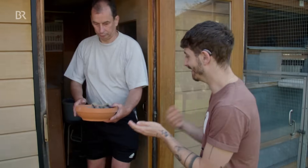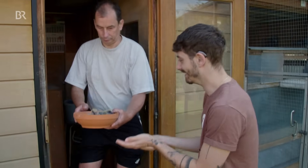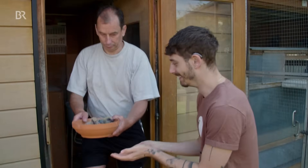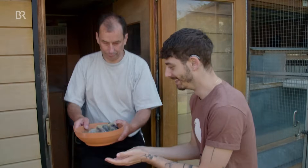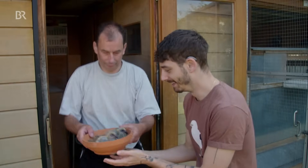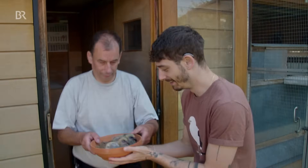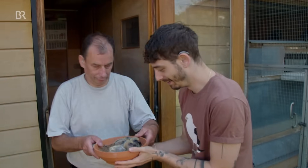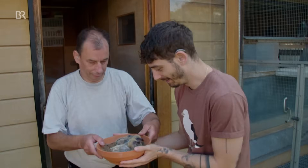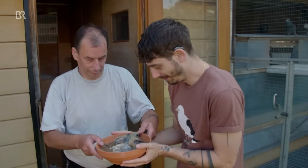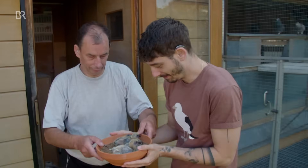Gibst du sie mir?